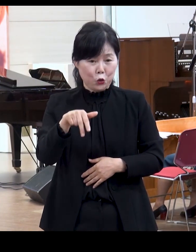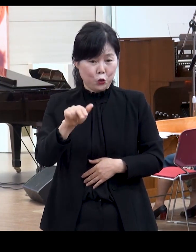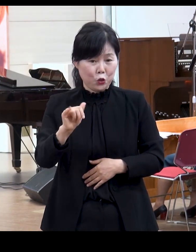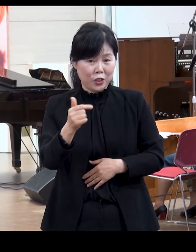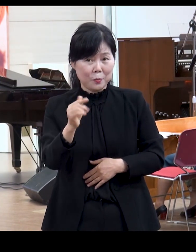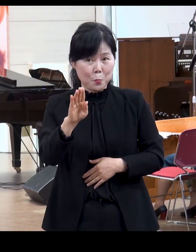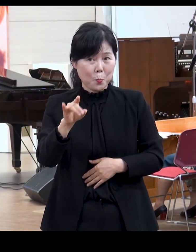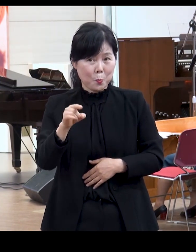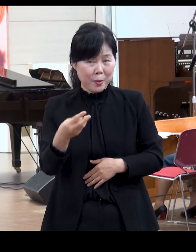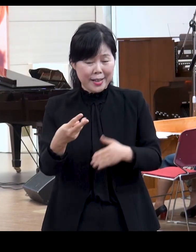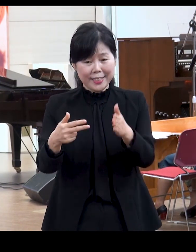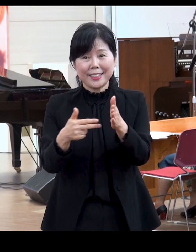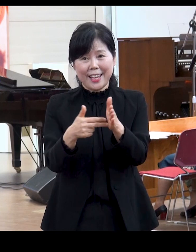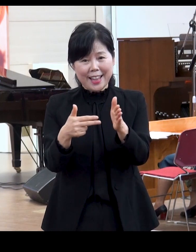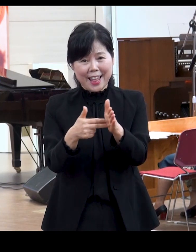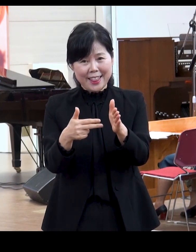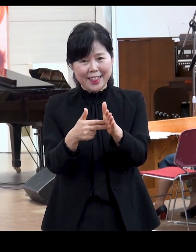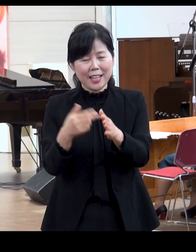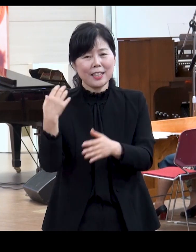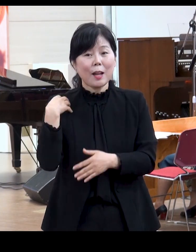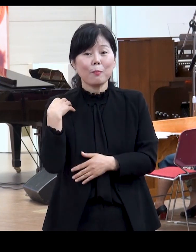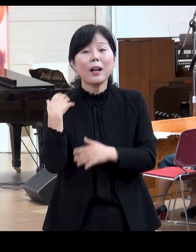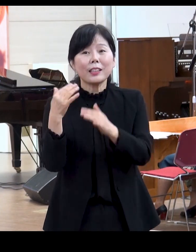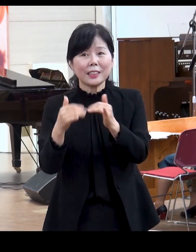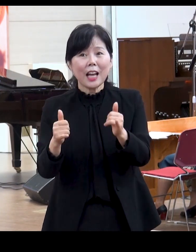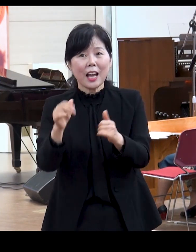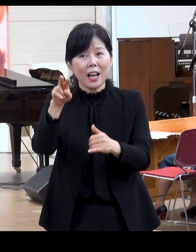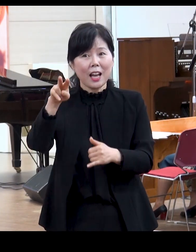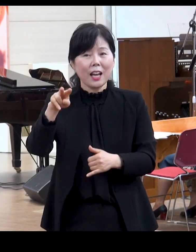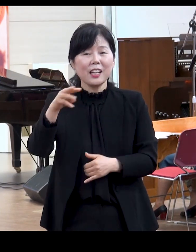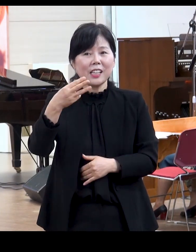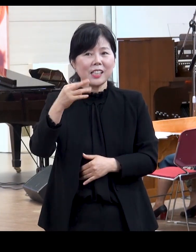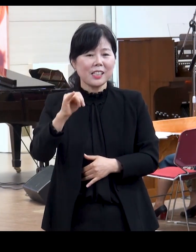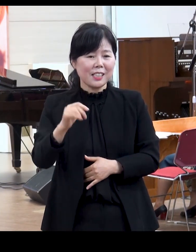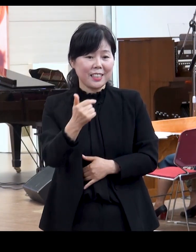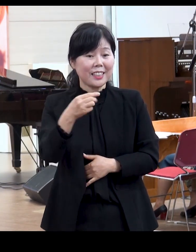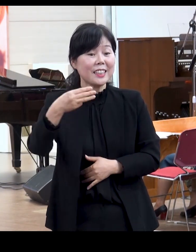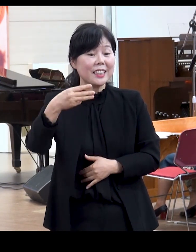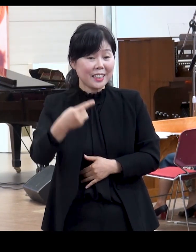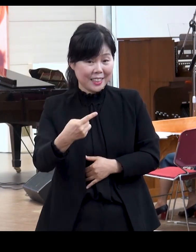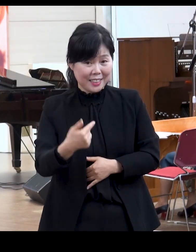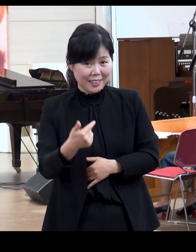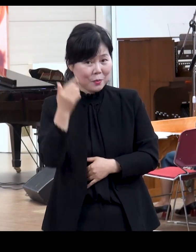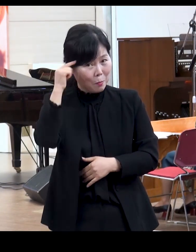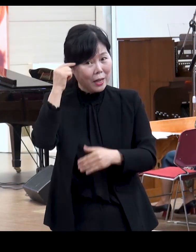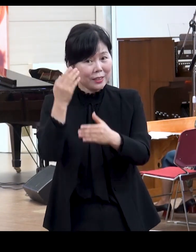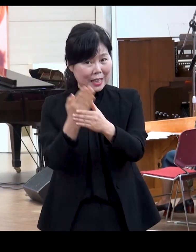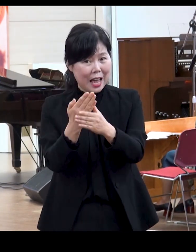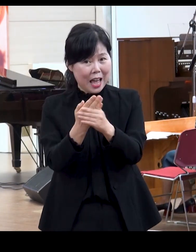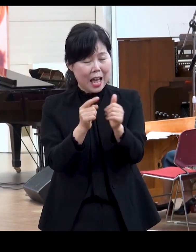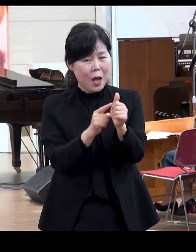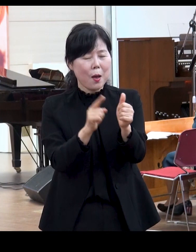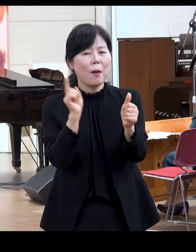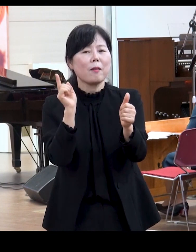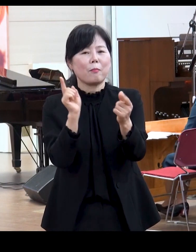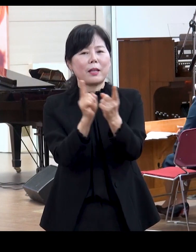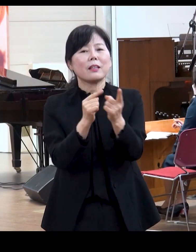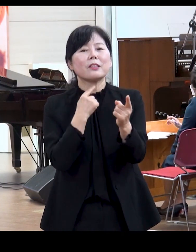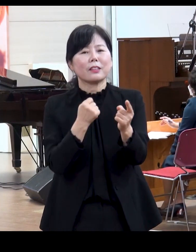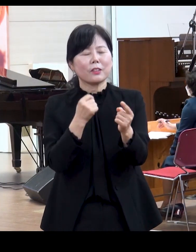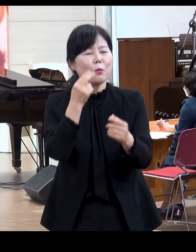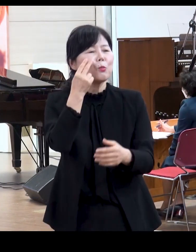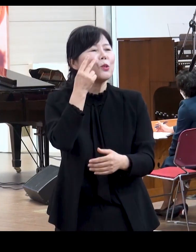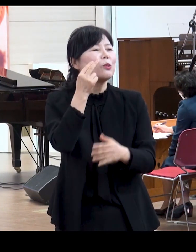재단의 대표인 스티브 린튼 박사의 강연을 들은 적이 있습니다. 이 스티브 린튼 박사는요, 미국